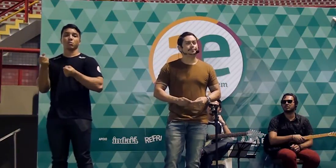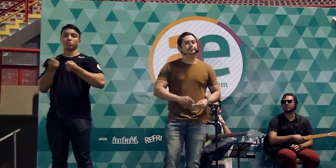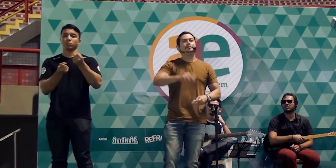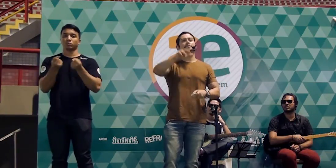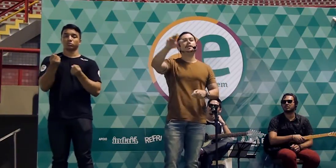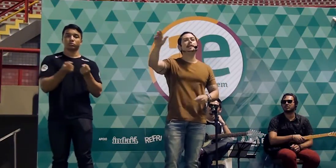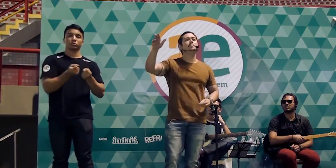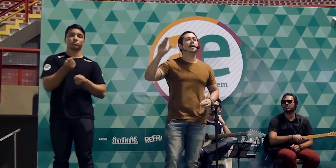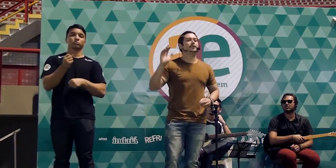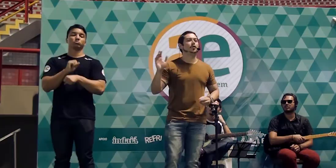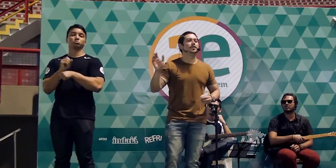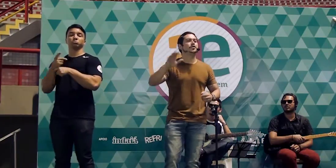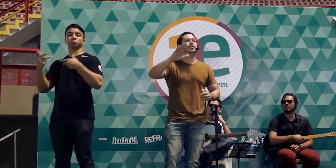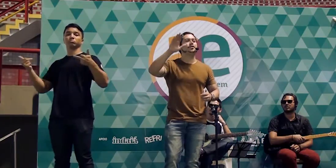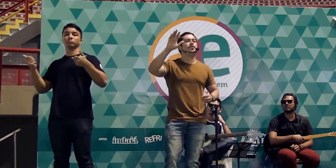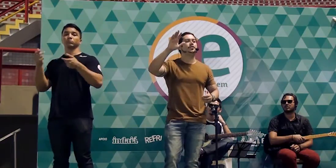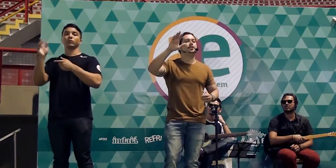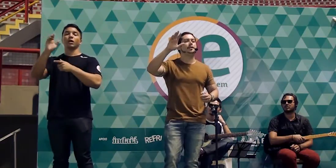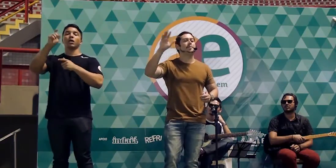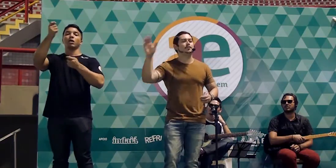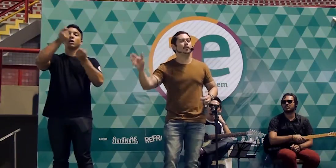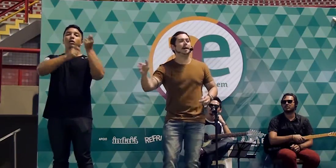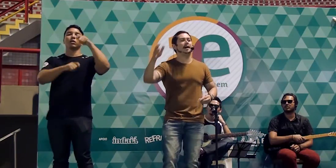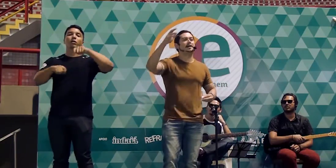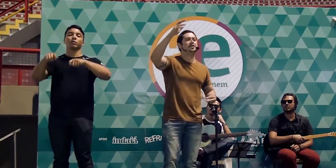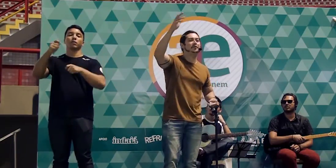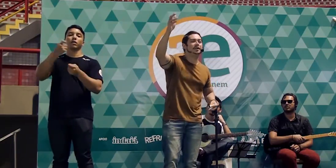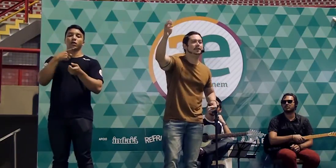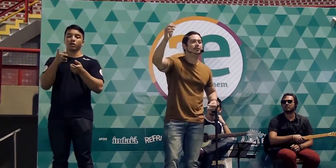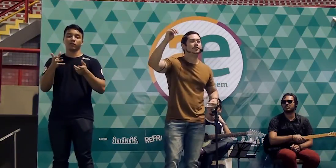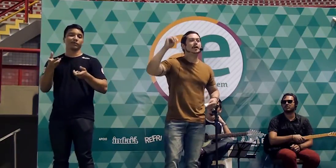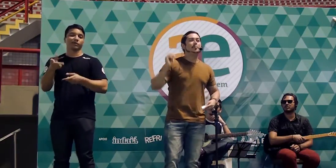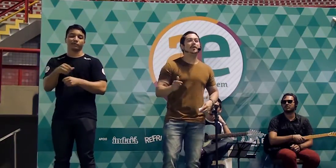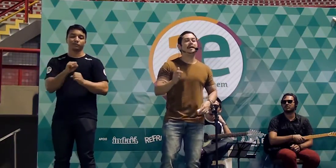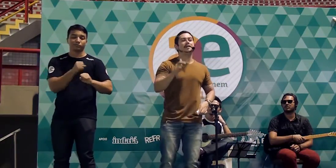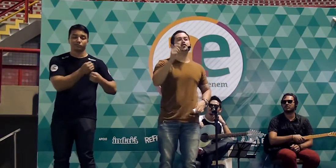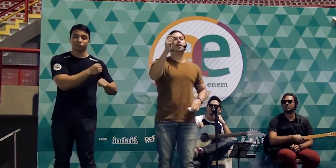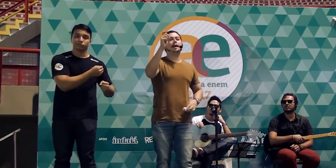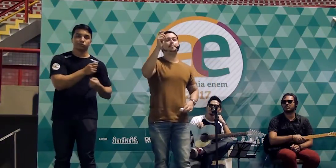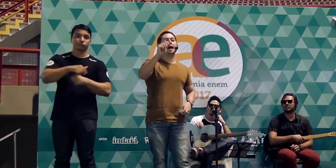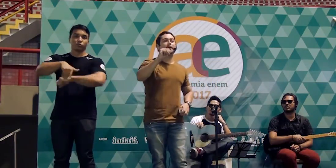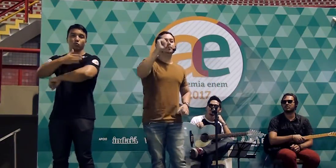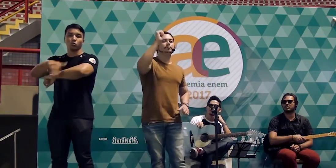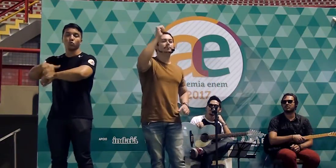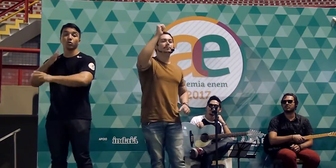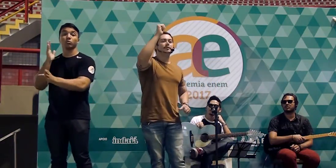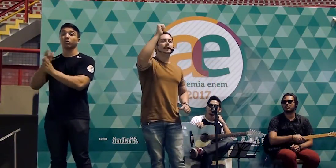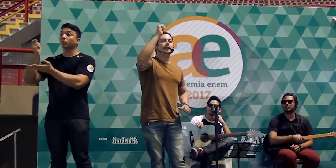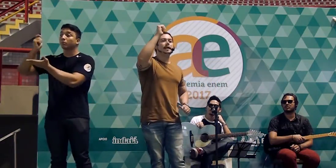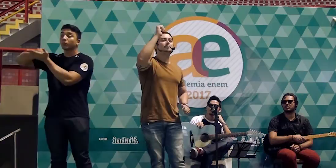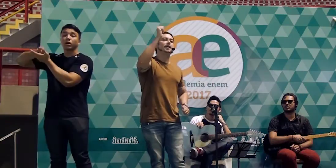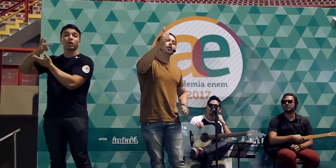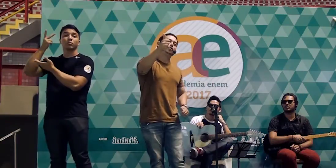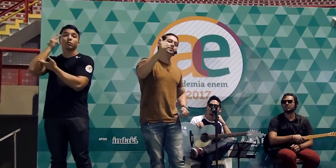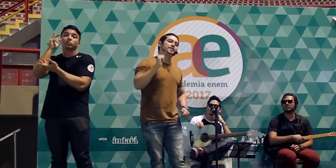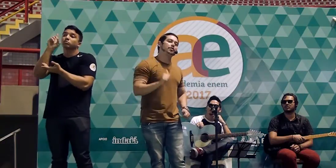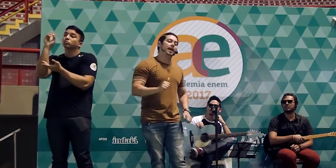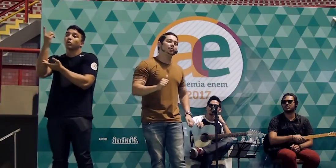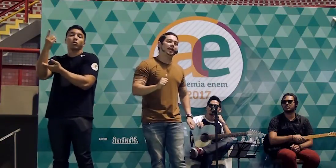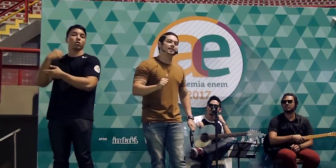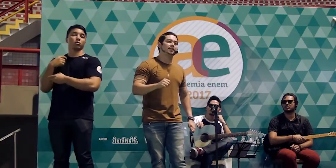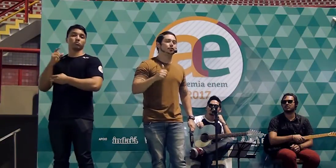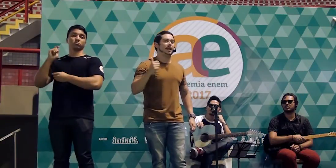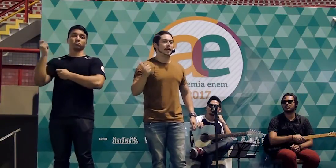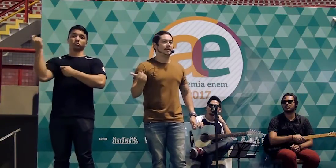motoristas, limpadores de limpeza urbana, de vidros, porque isso era pago em melhor condição